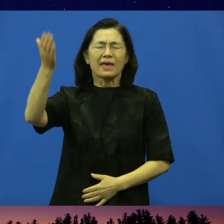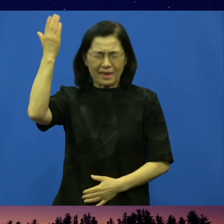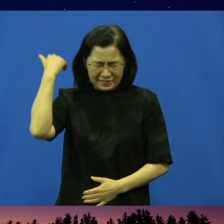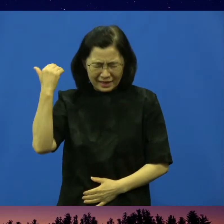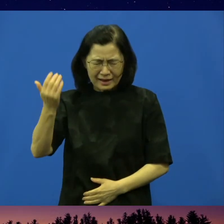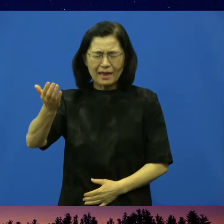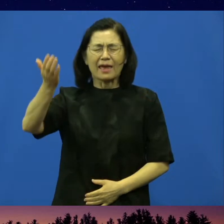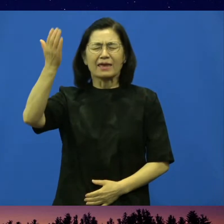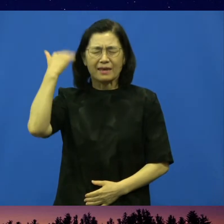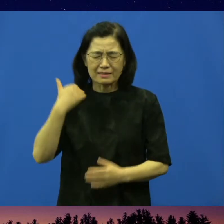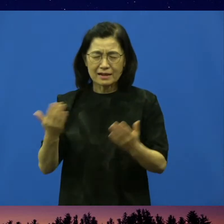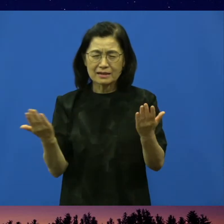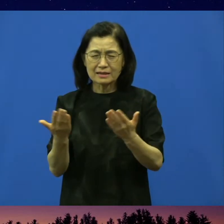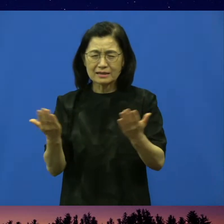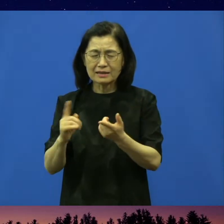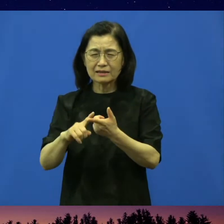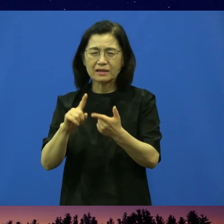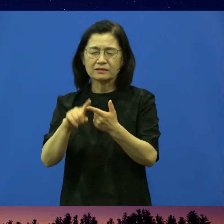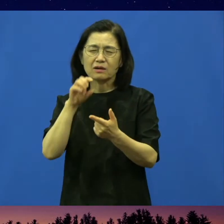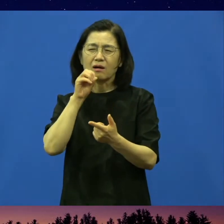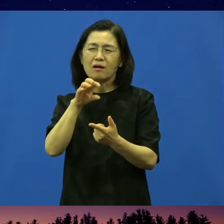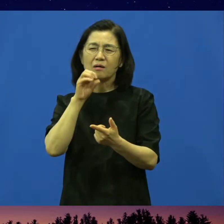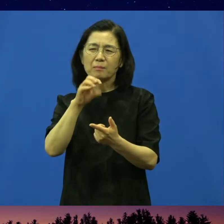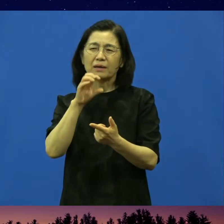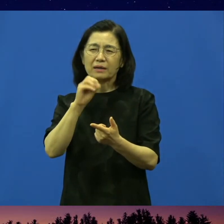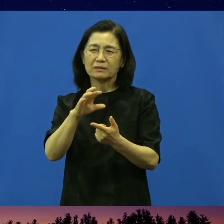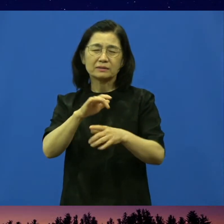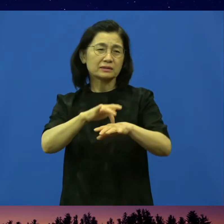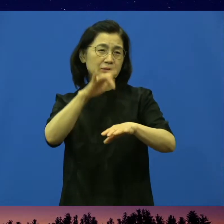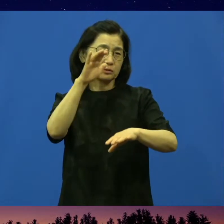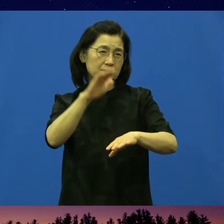네, 과거를 품고 사는 거죠.